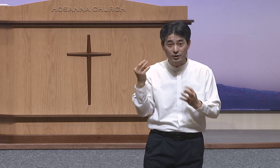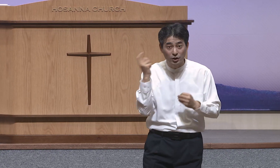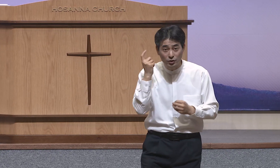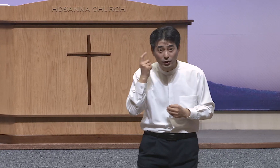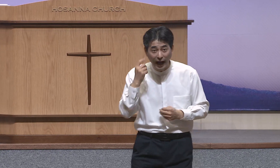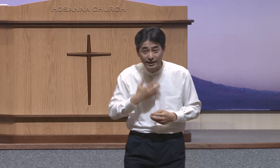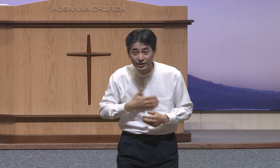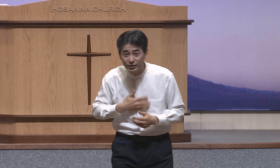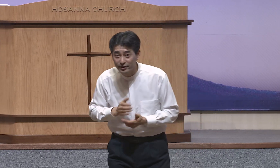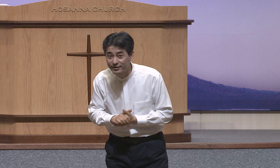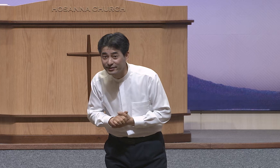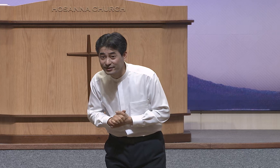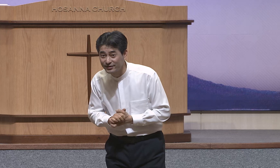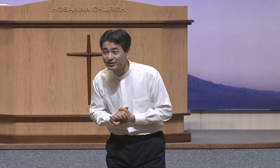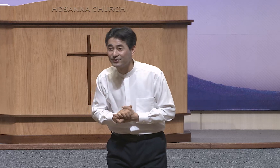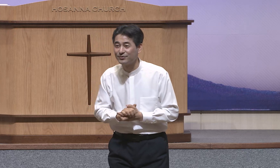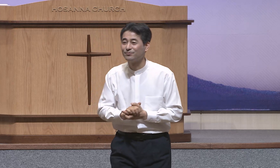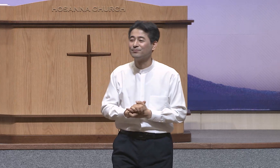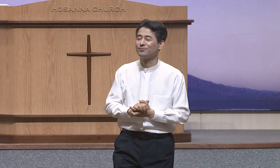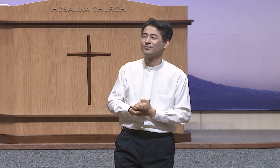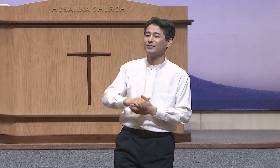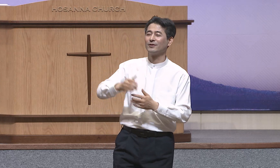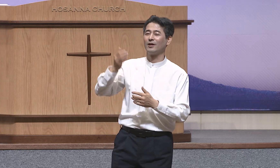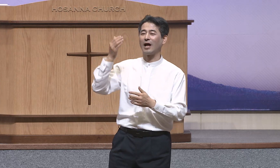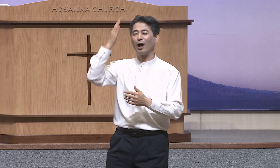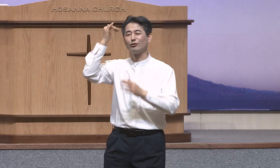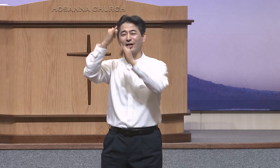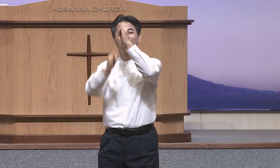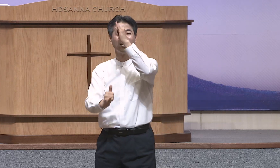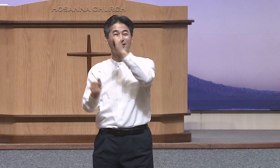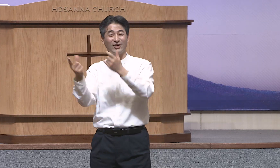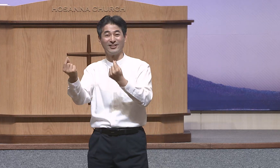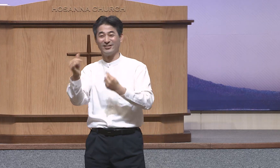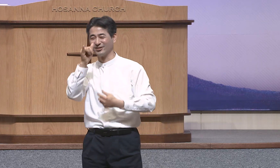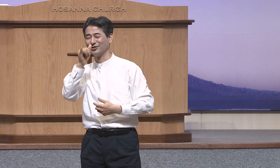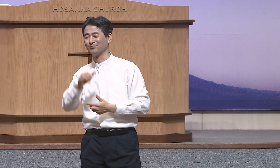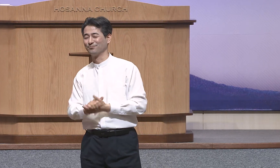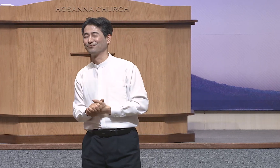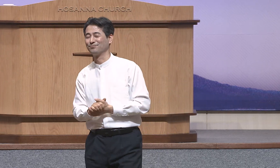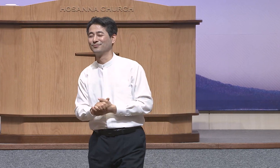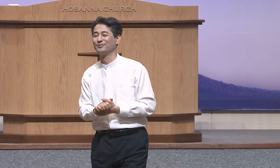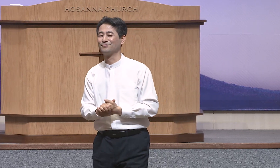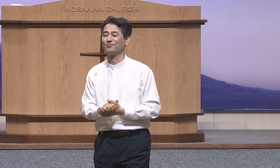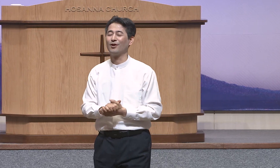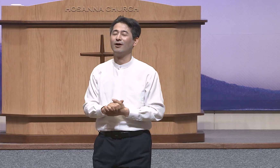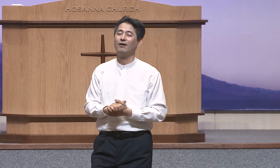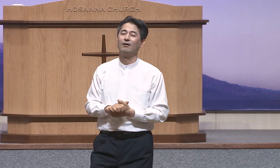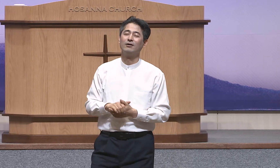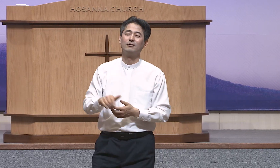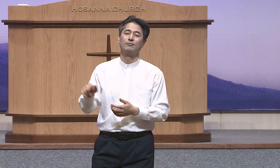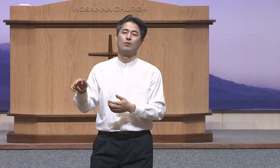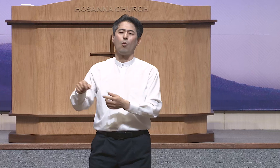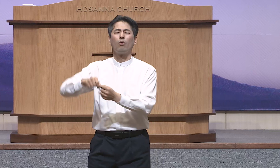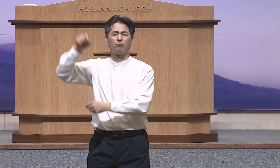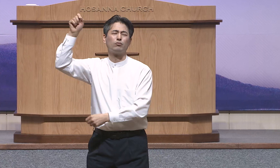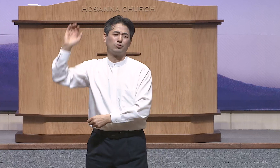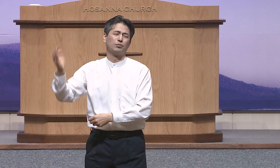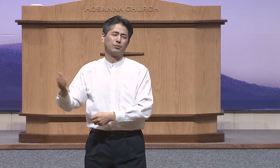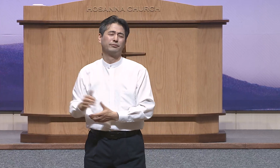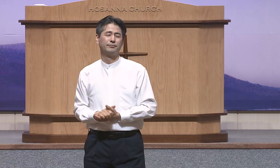동학 아시나요? 동학? 예. 한국 역사에서 동학이 있었죠.